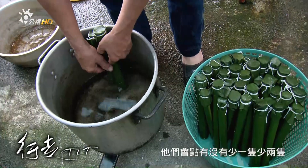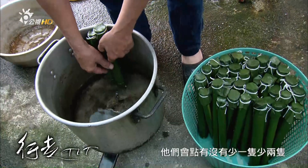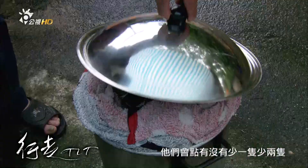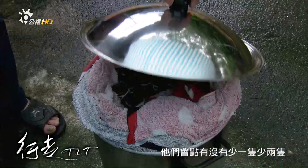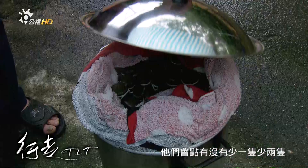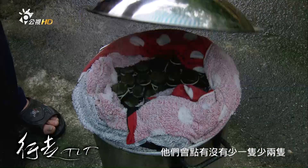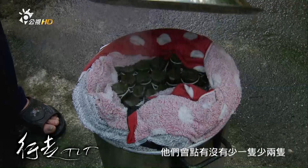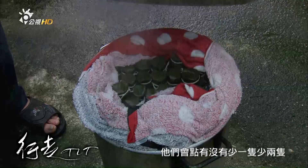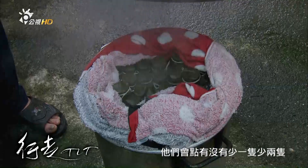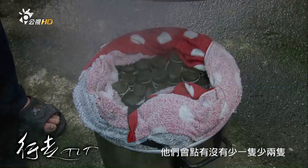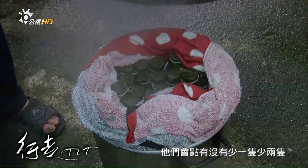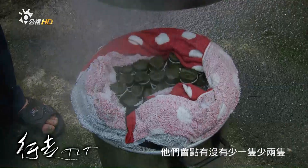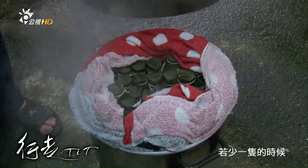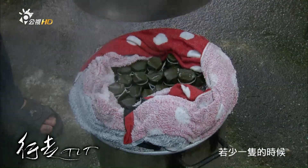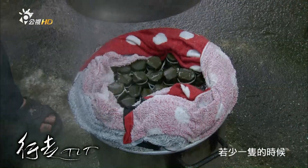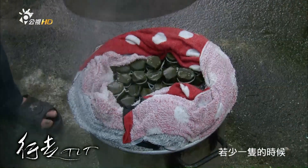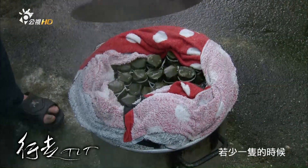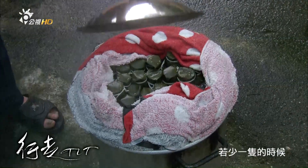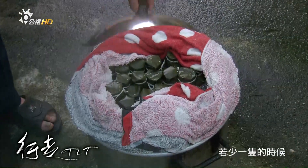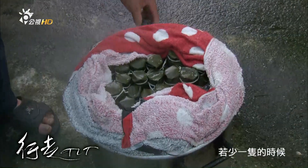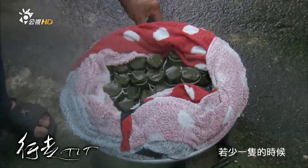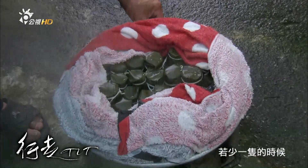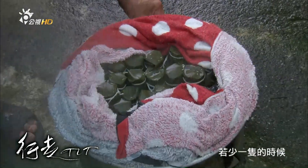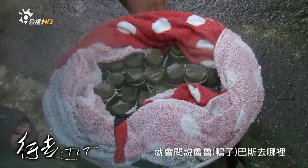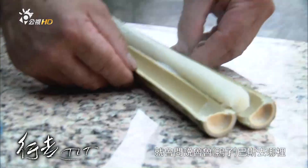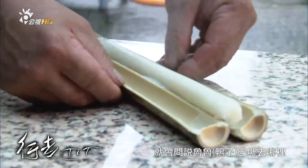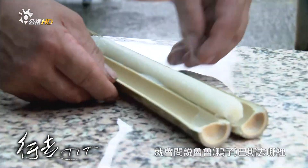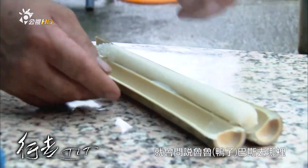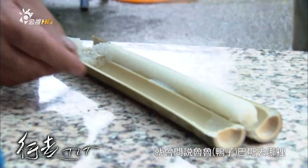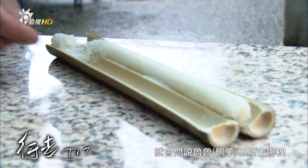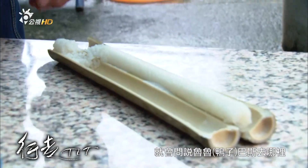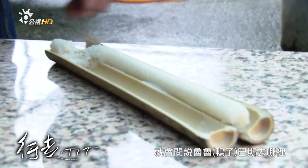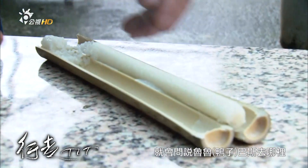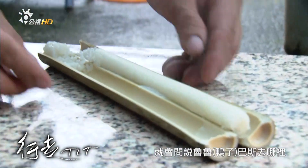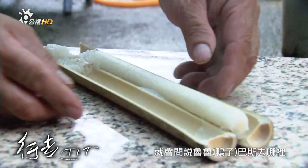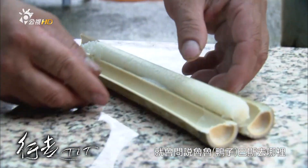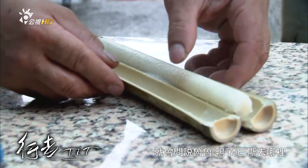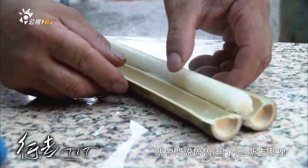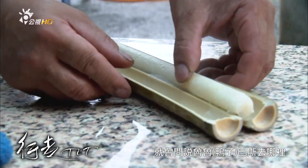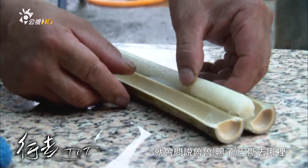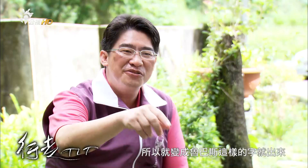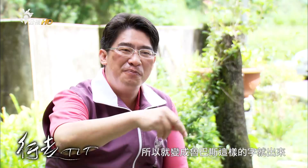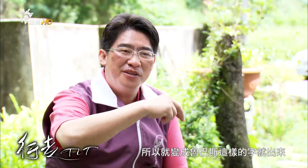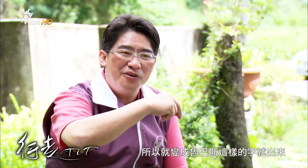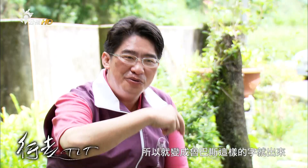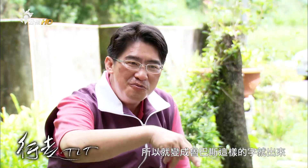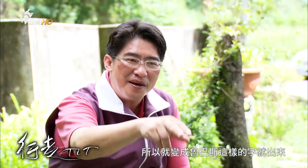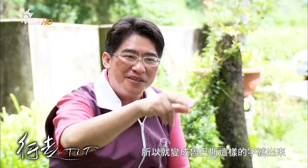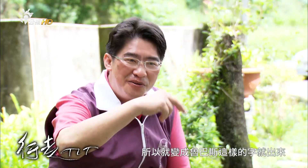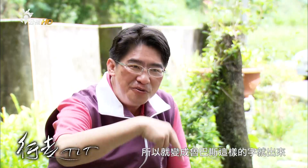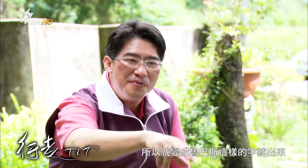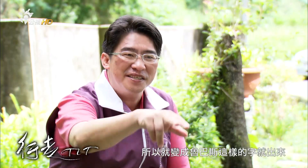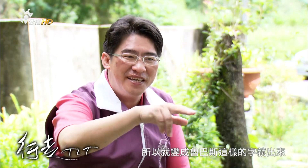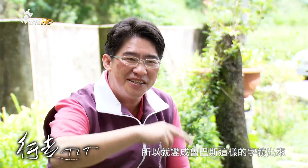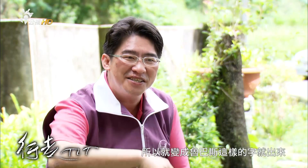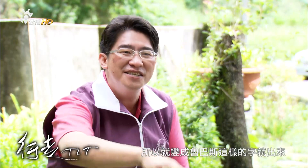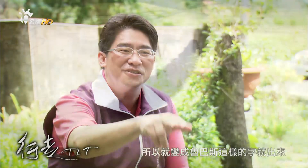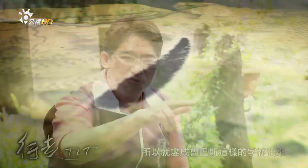没有少一只少两只，如果少一只的时候啊，我的那个鲁鲁的我的巴斯黑的，所以变成鲁巴斯，鲁巴斯这样的字就出